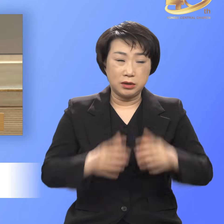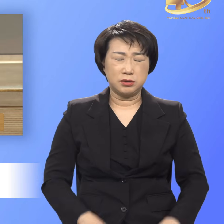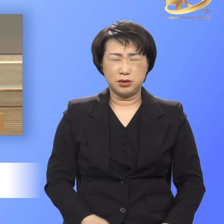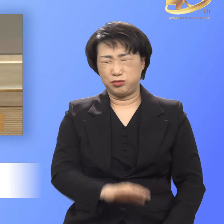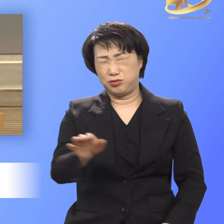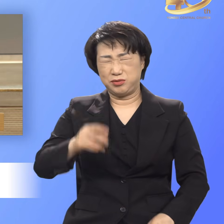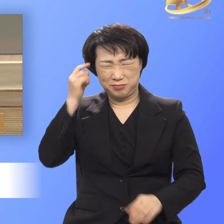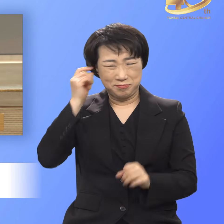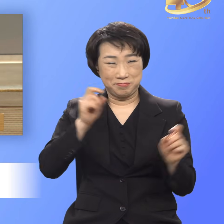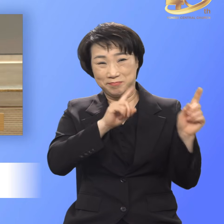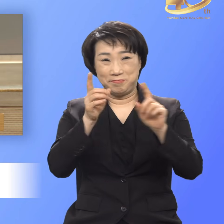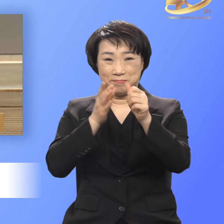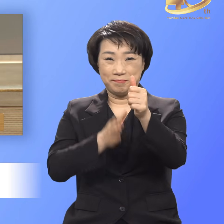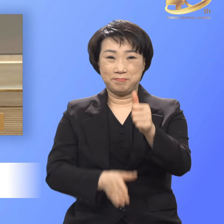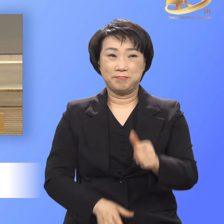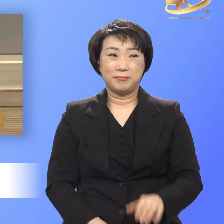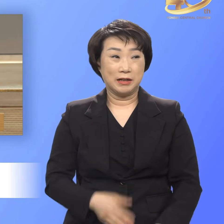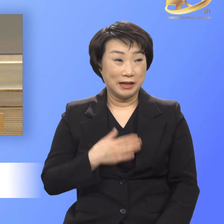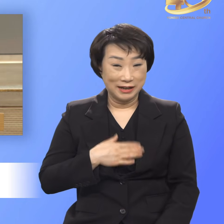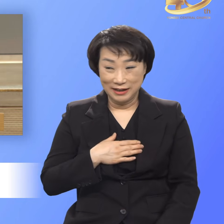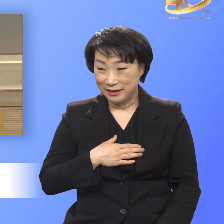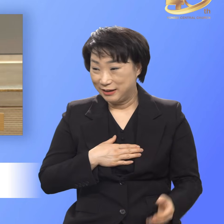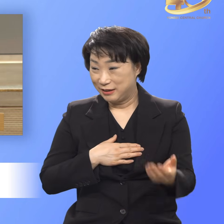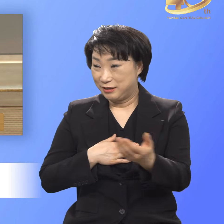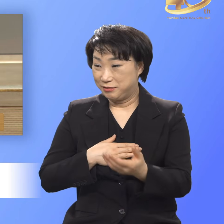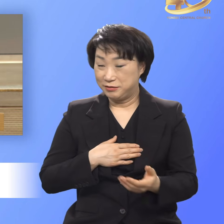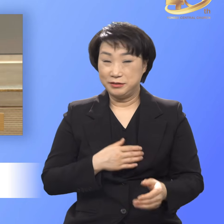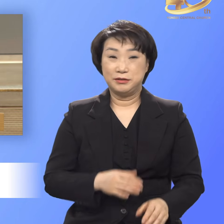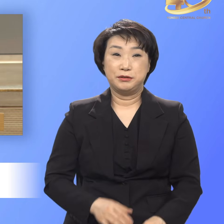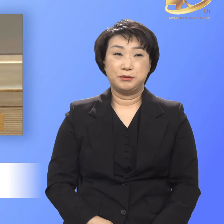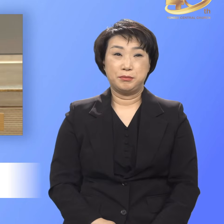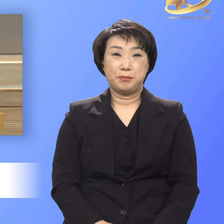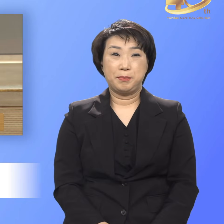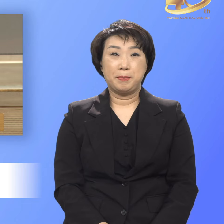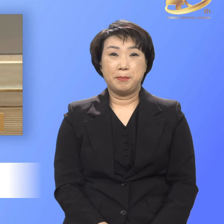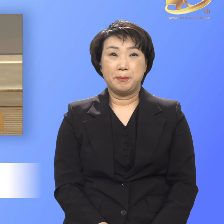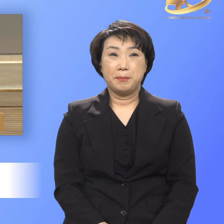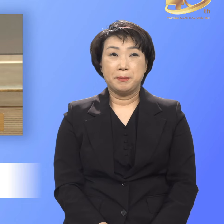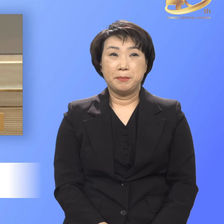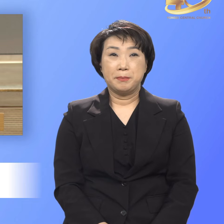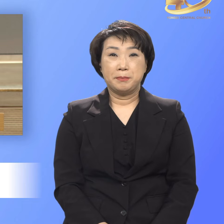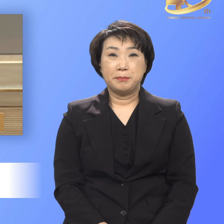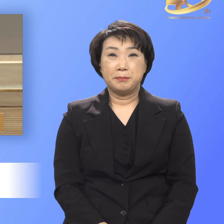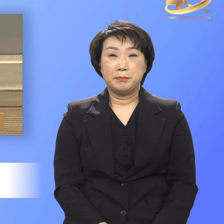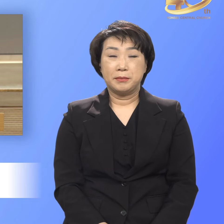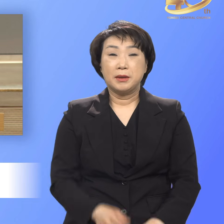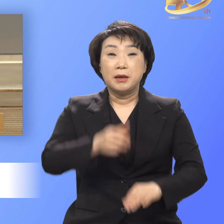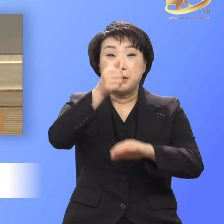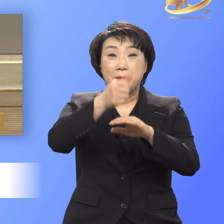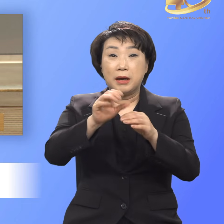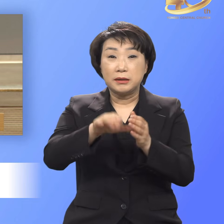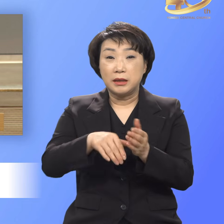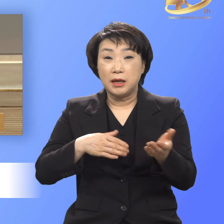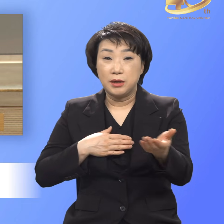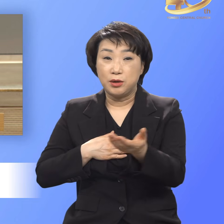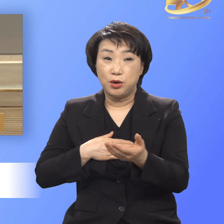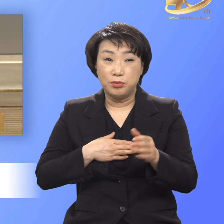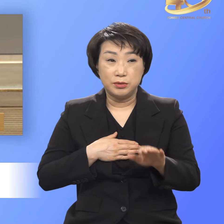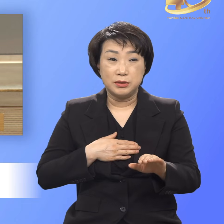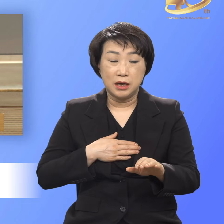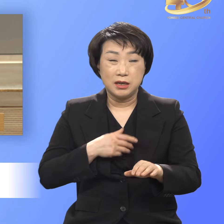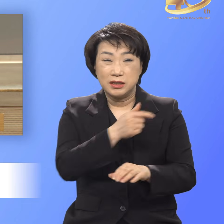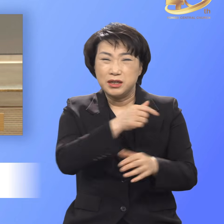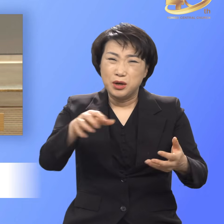정신차려야 돼. 알아들었어요? 예. 그러니까 마지막 때 가서